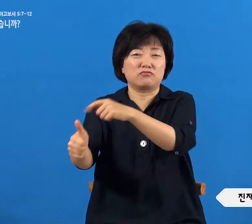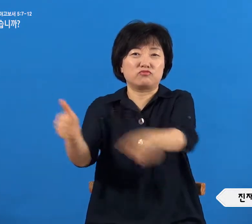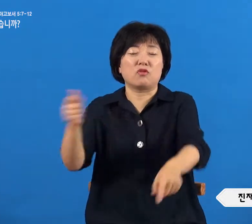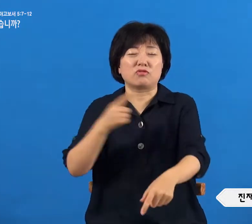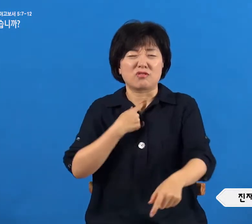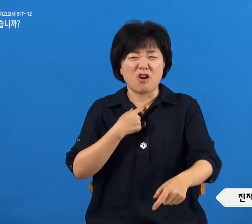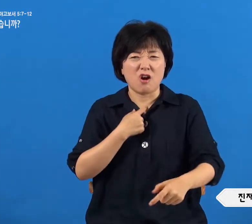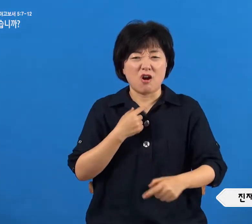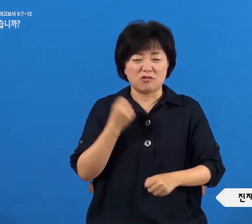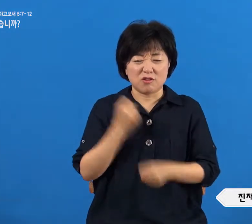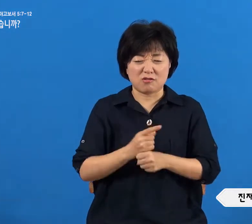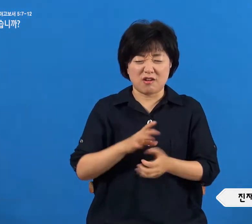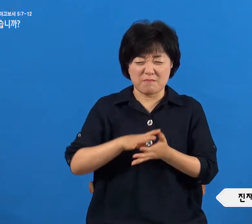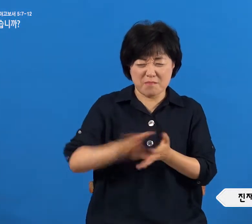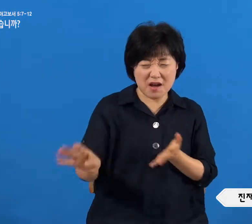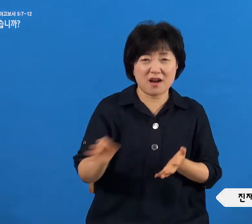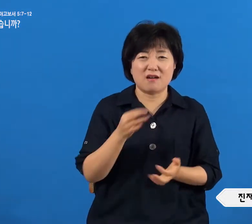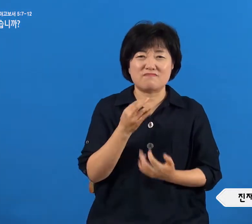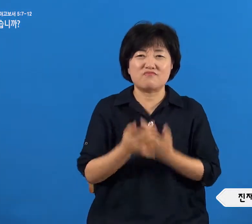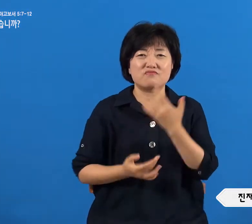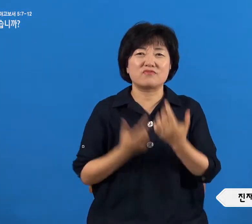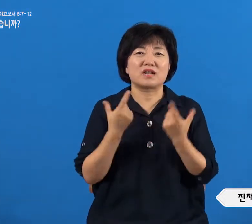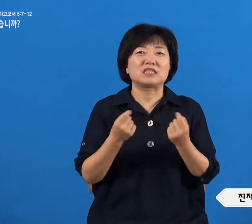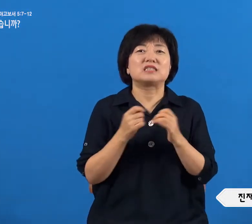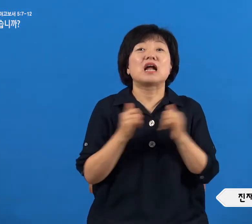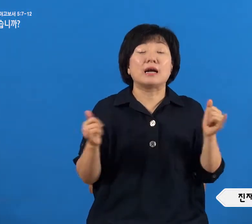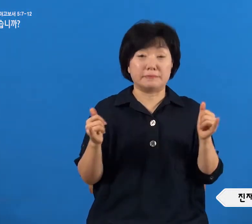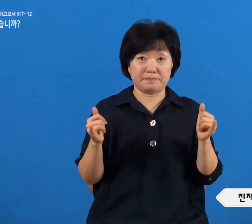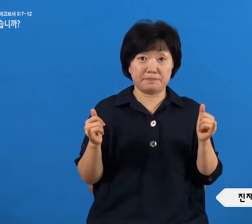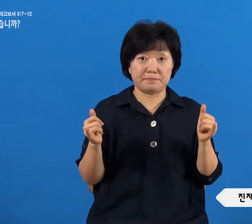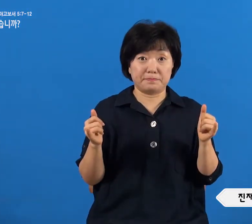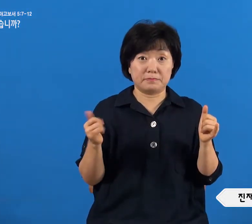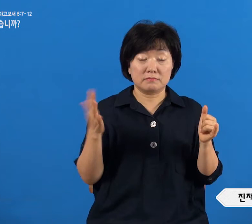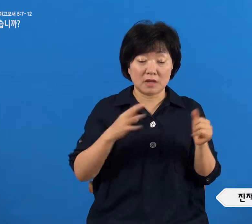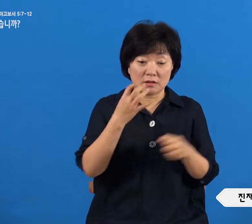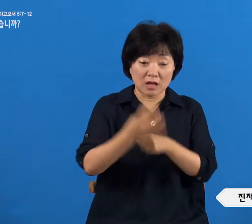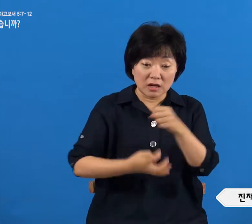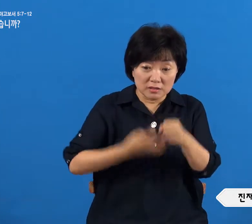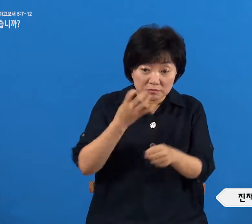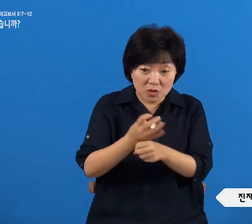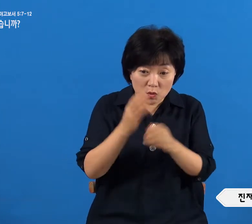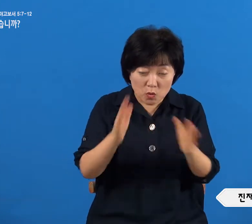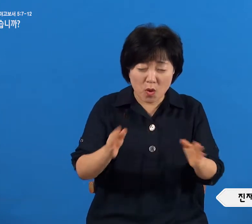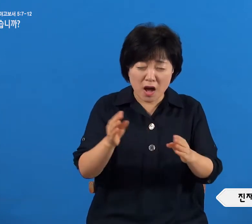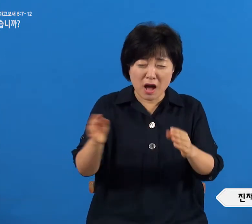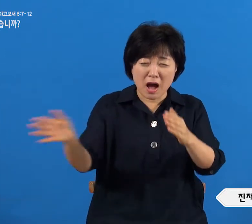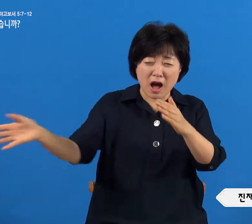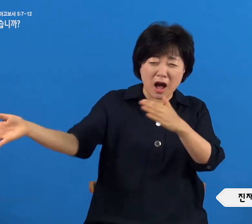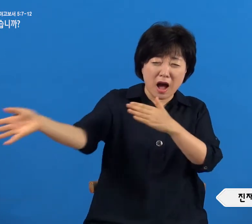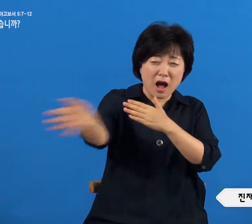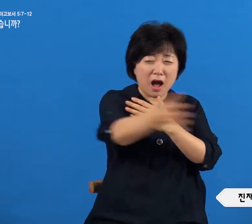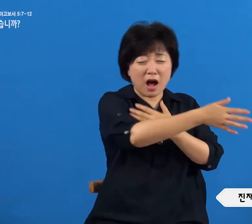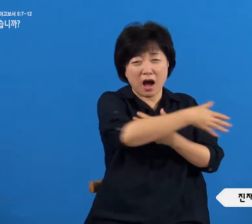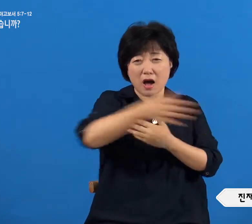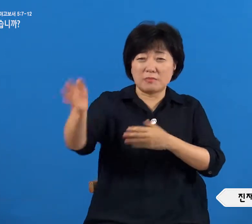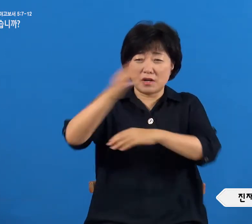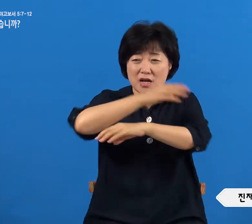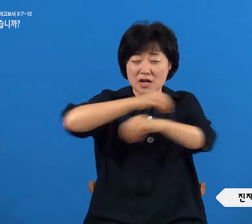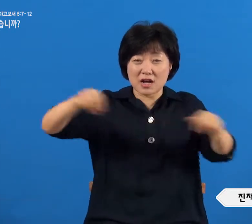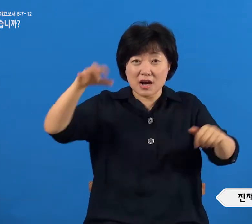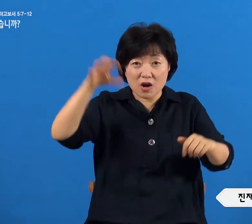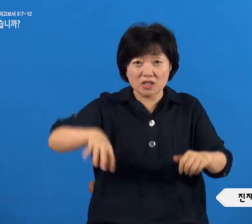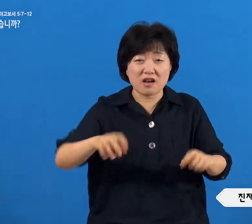불같은 사람이었다고 생각합니다. 그런데 40년 동안 아무도 없는 광야에서 장인의